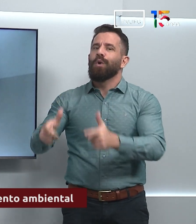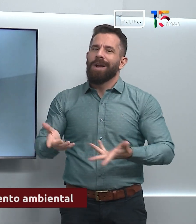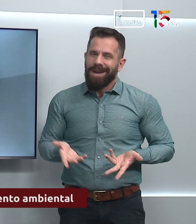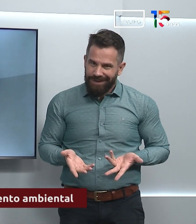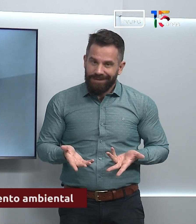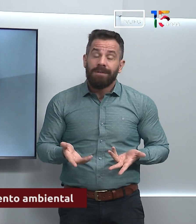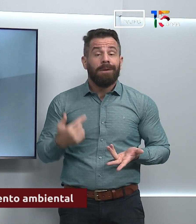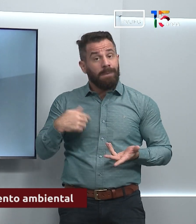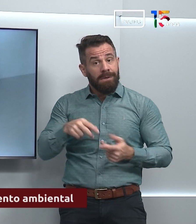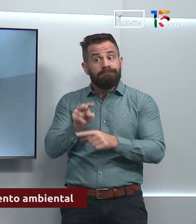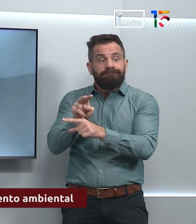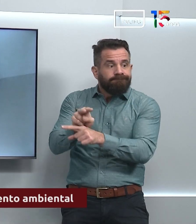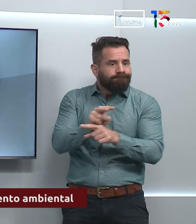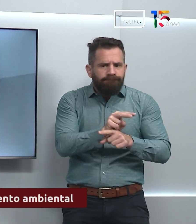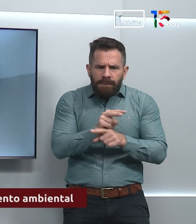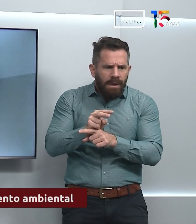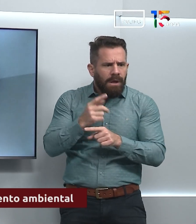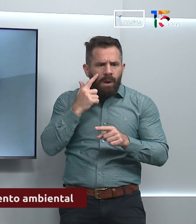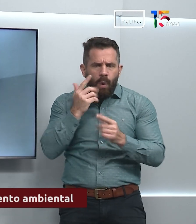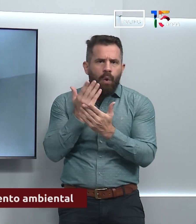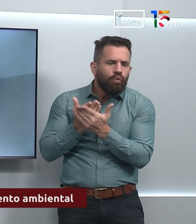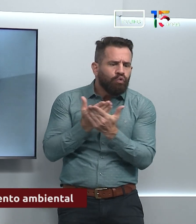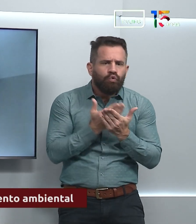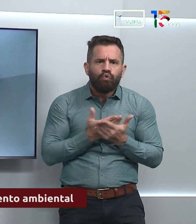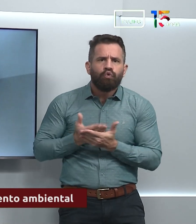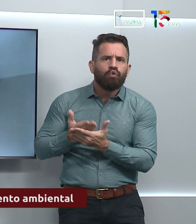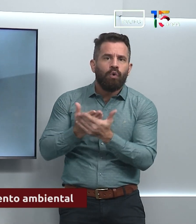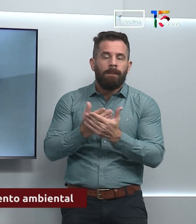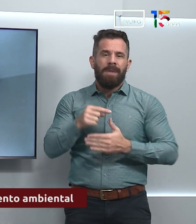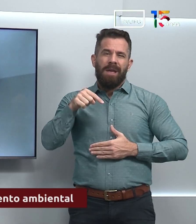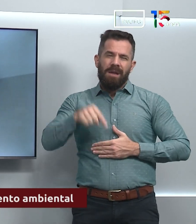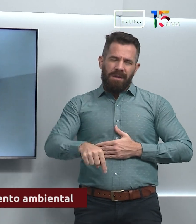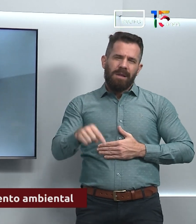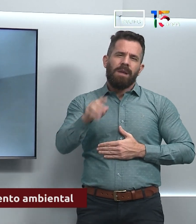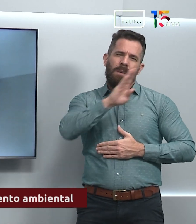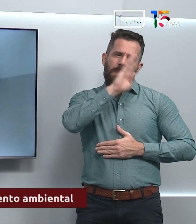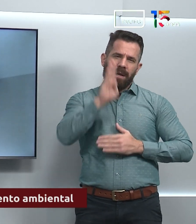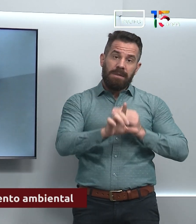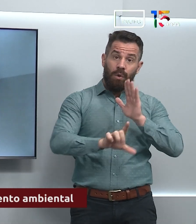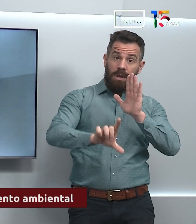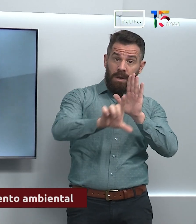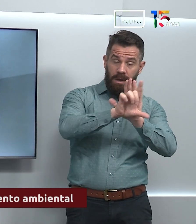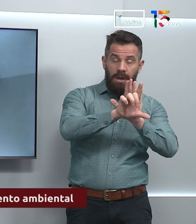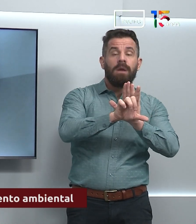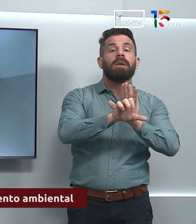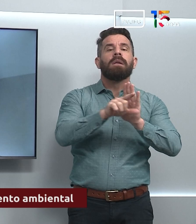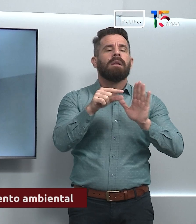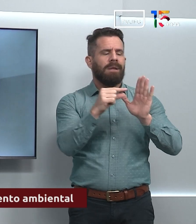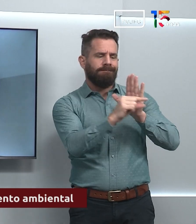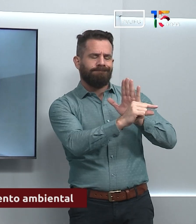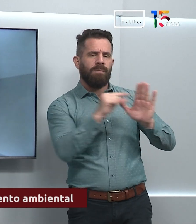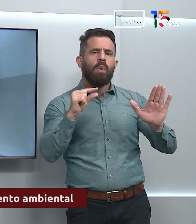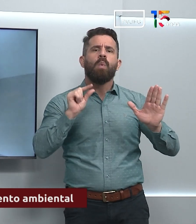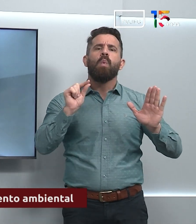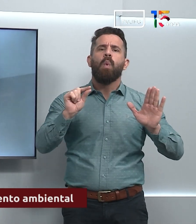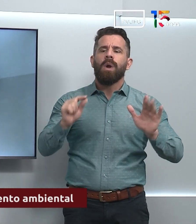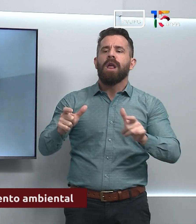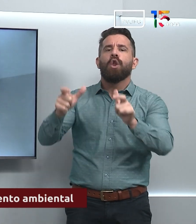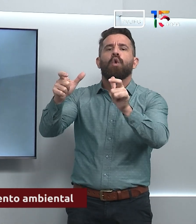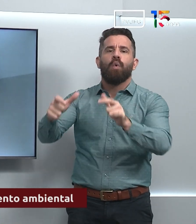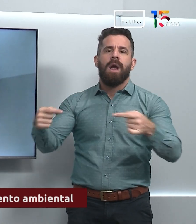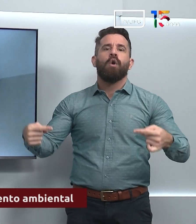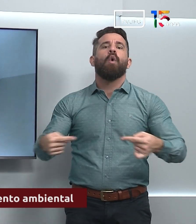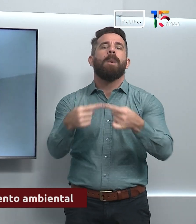um conceito de alternativa locacional. As empresas precisam, né, isso faz parte da nossa